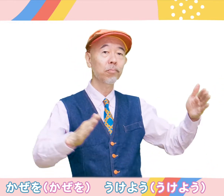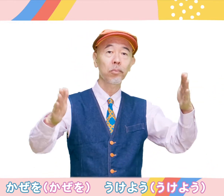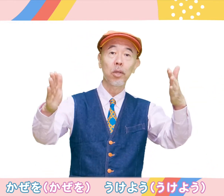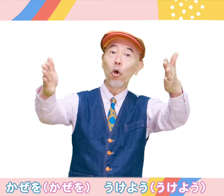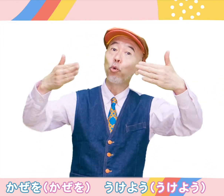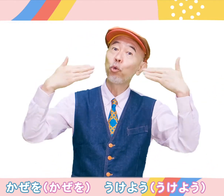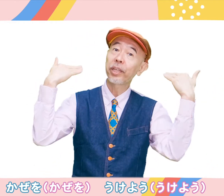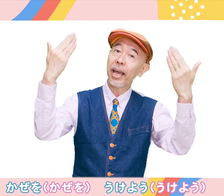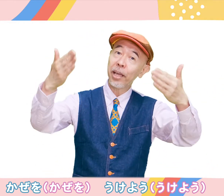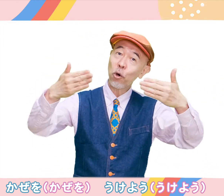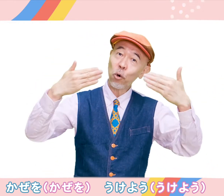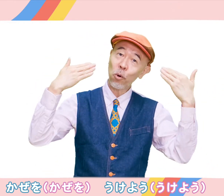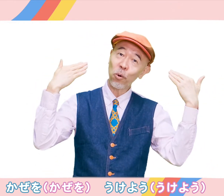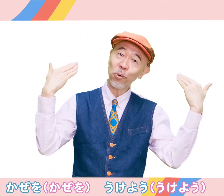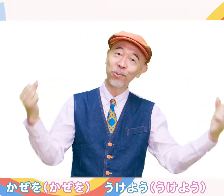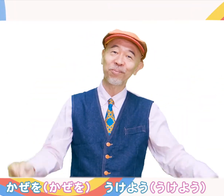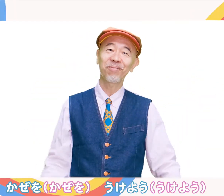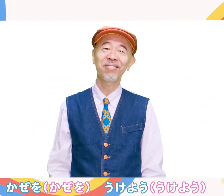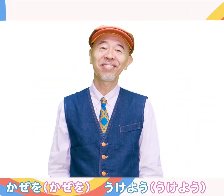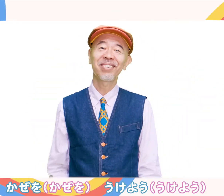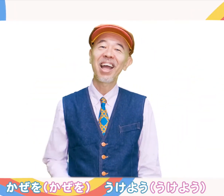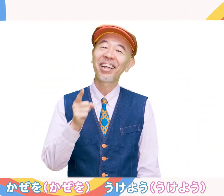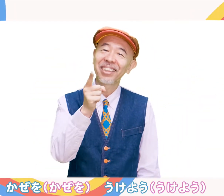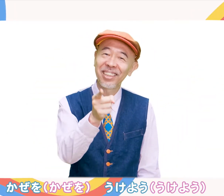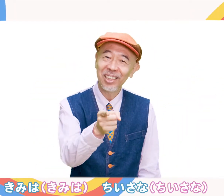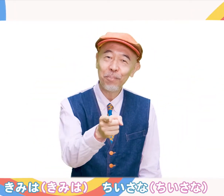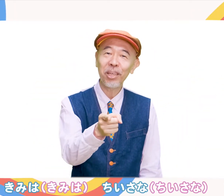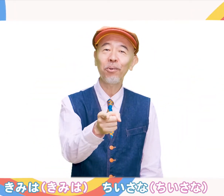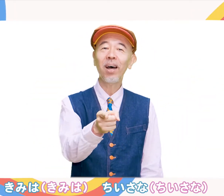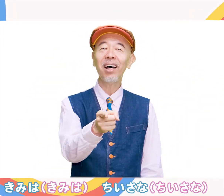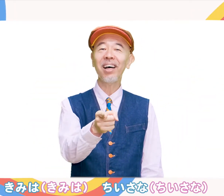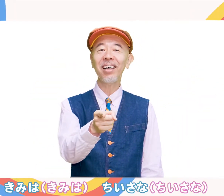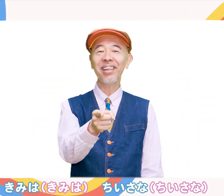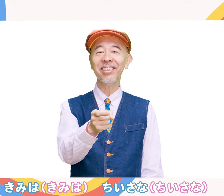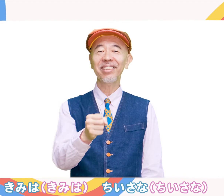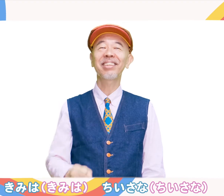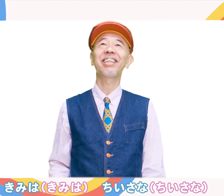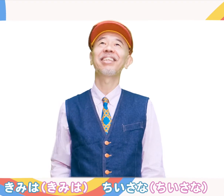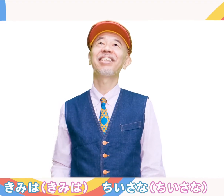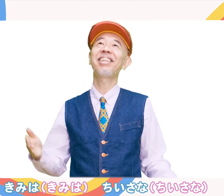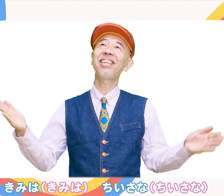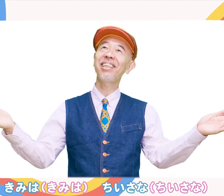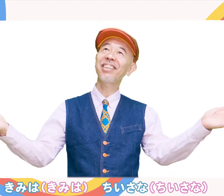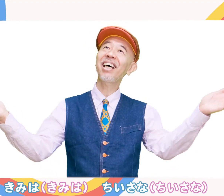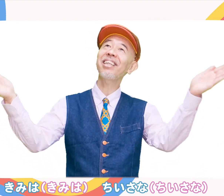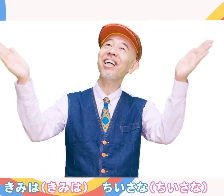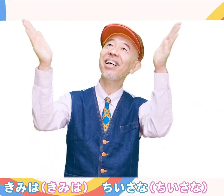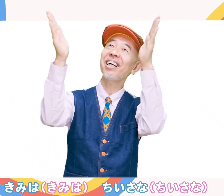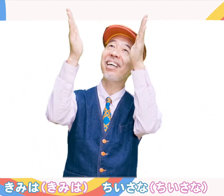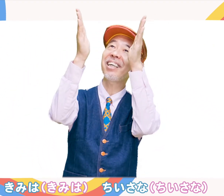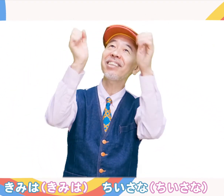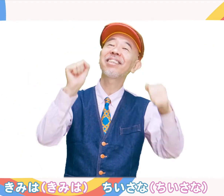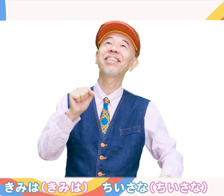空を見上げて、君と一緒に